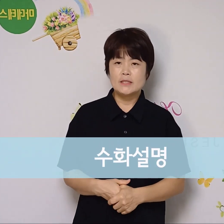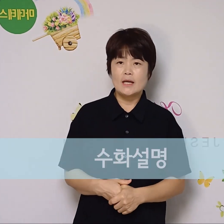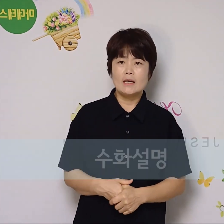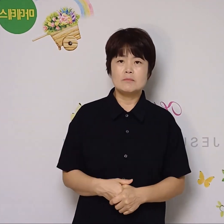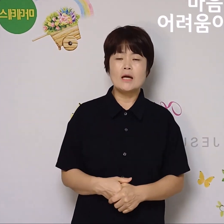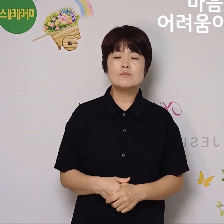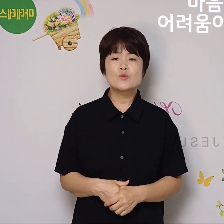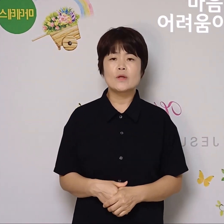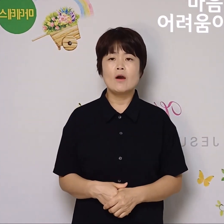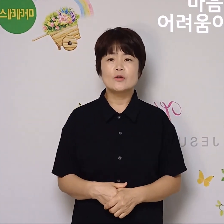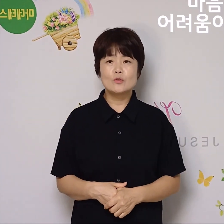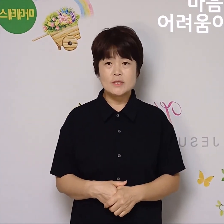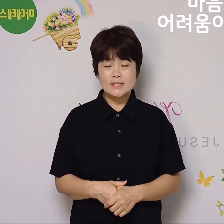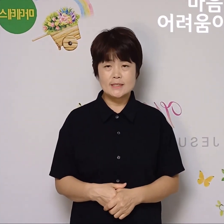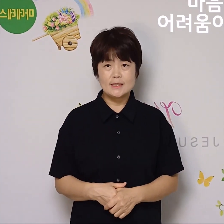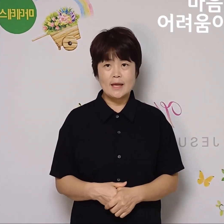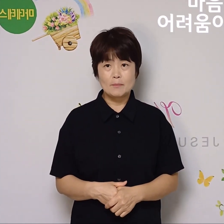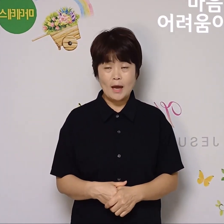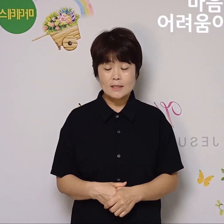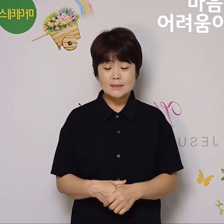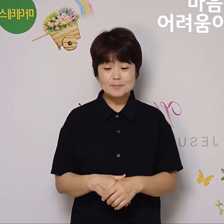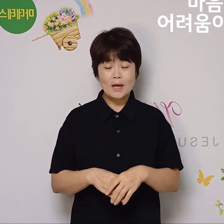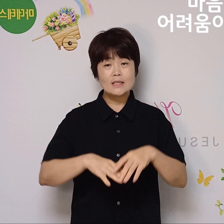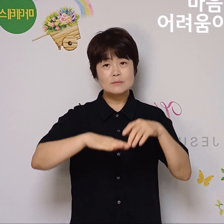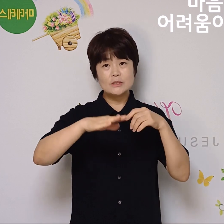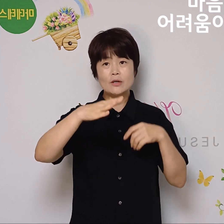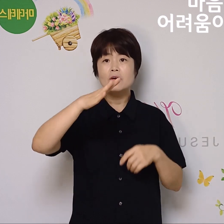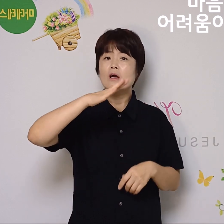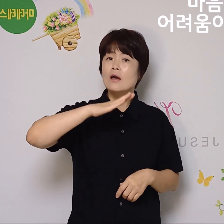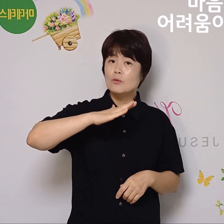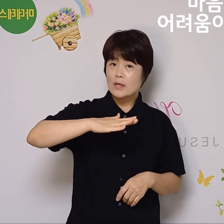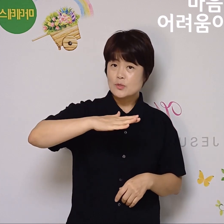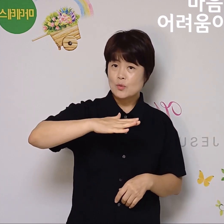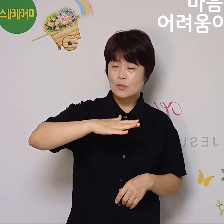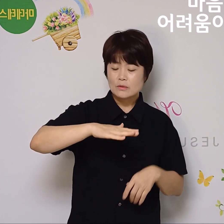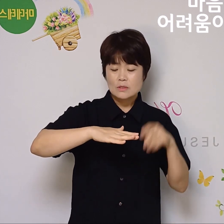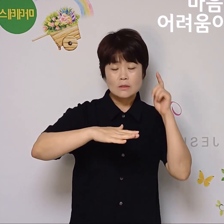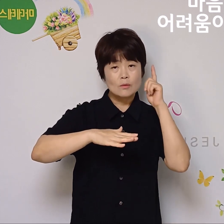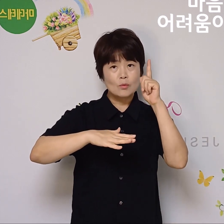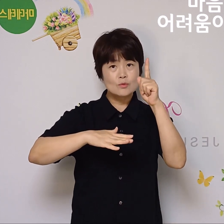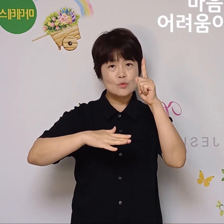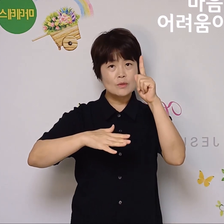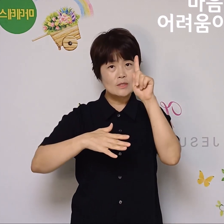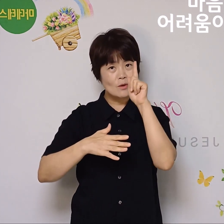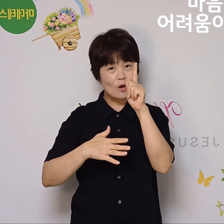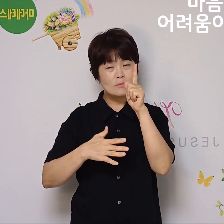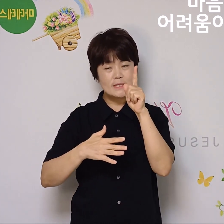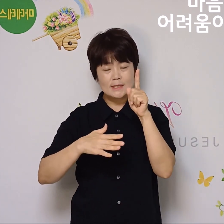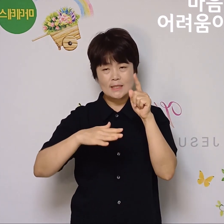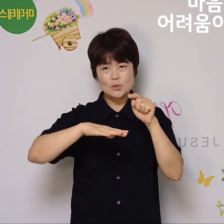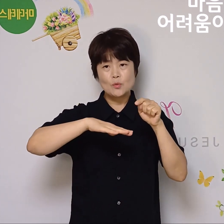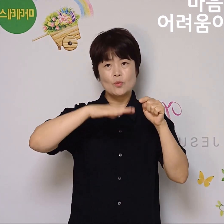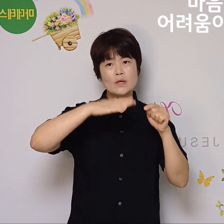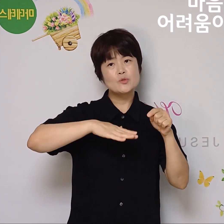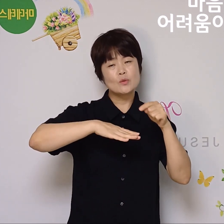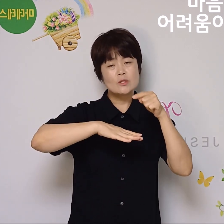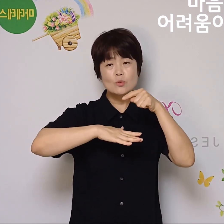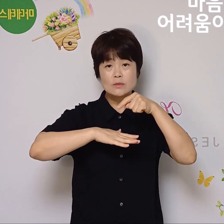해드리겠습니다. 마음속에 어려움이 있을 때 마음은요 왼손 오른손에 검지를 가지고 왼손에 손등을